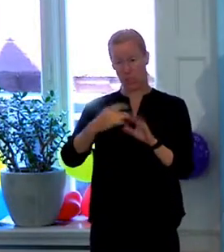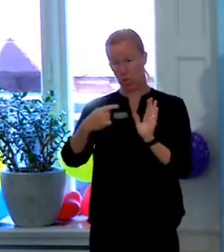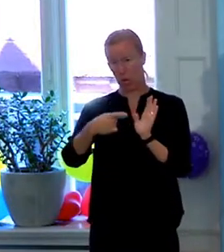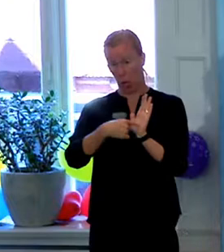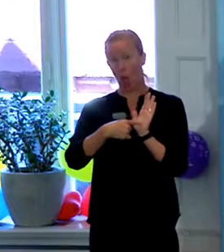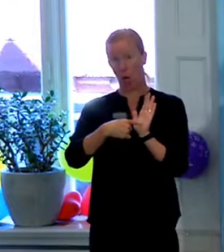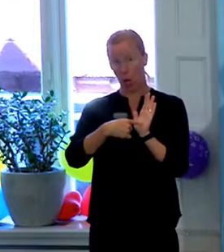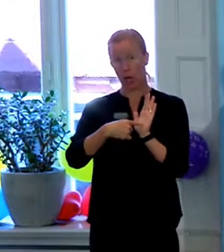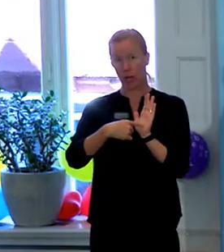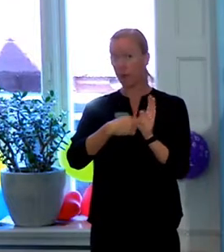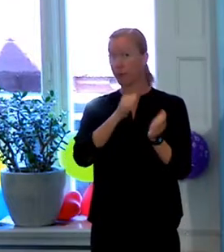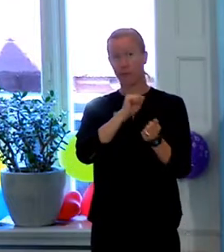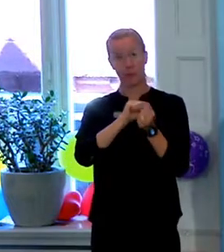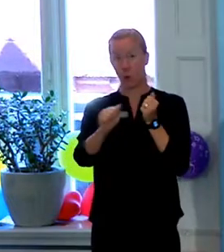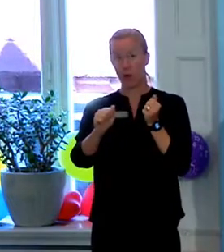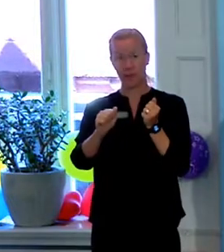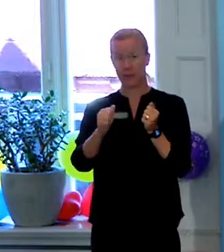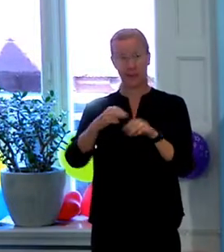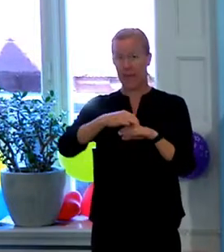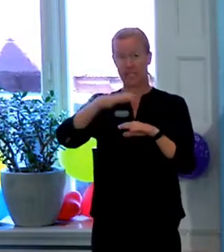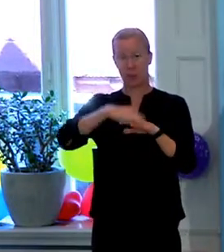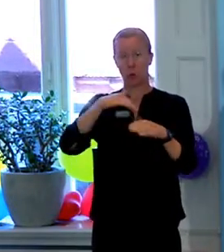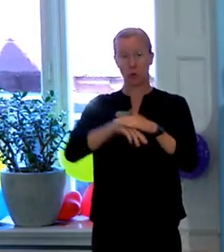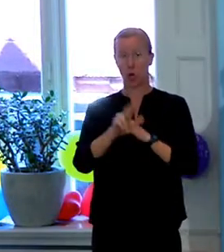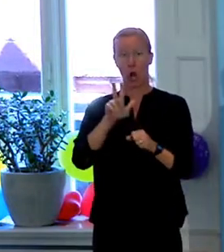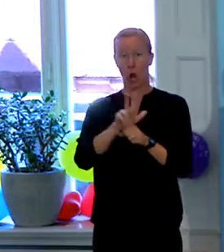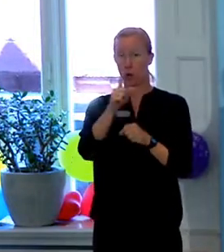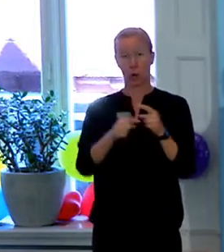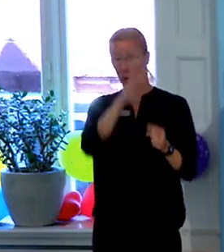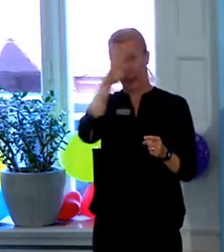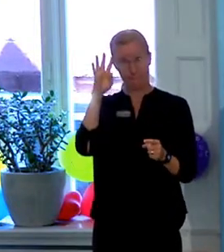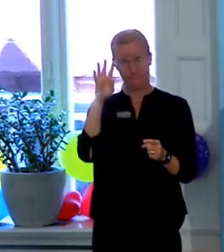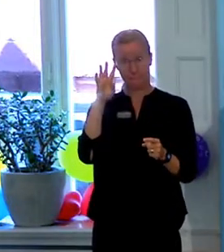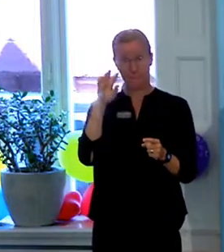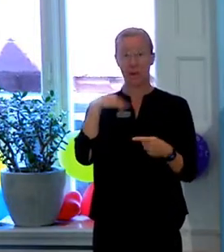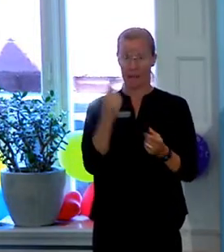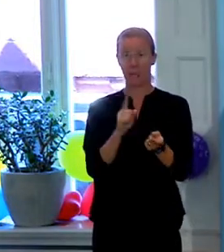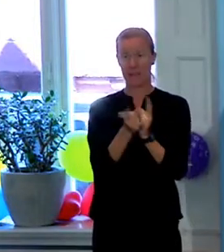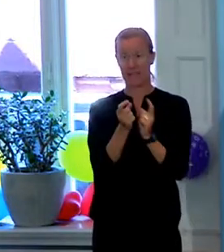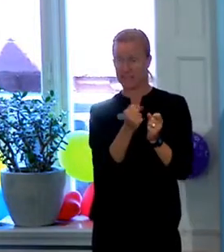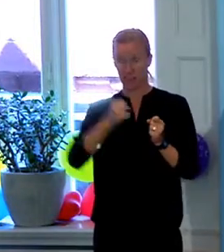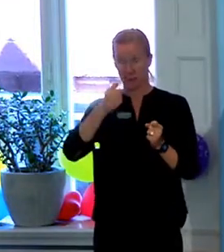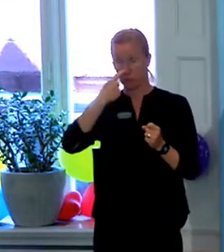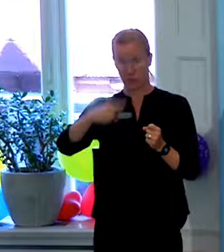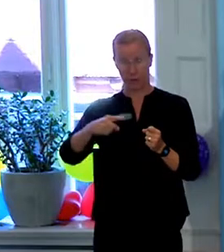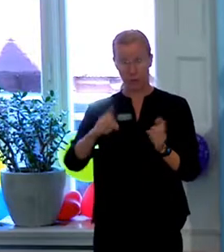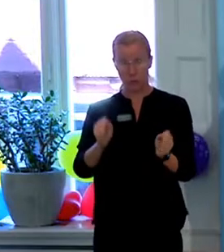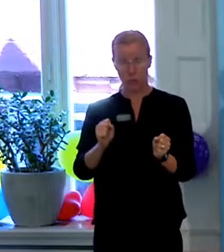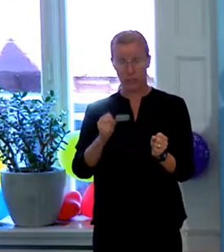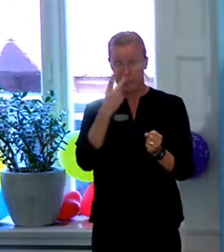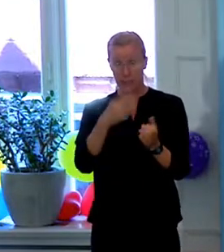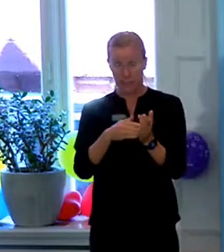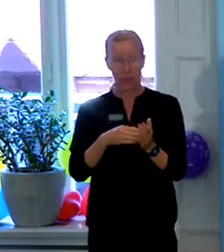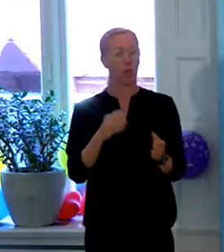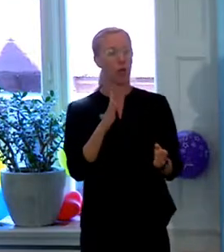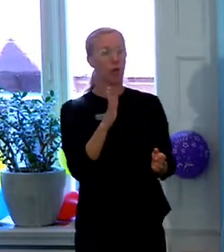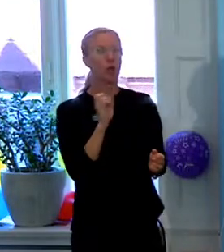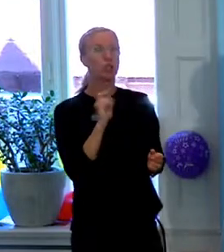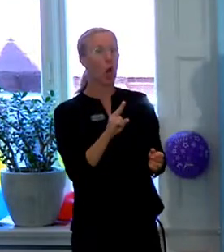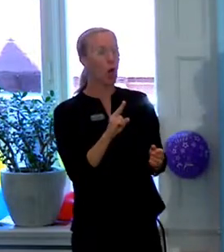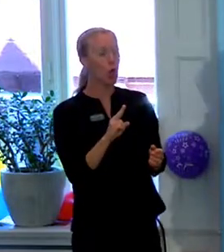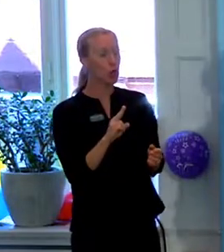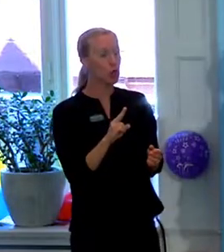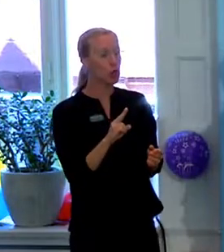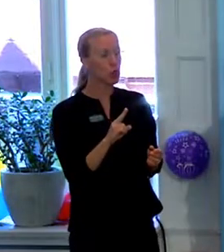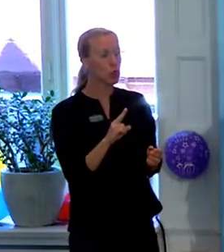det inte är tillåtet med äktenskap under 18 år. Men det behövs alltså en kriminalisering, en straffbeläggning också. Tyvärr, ja. Okej. Jan Jönsson, vad säger du